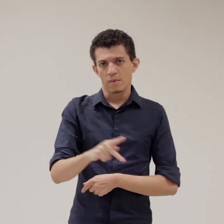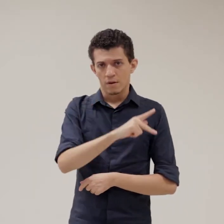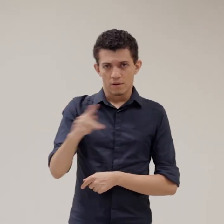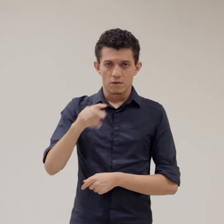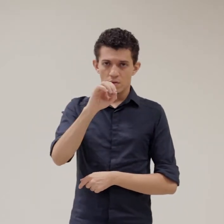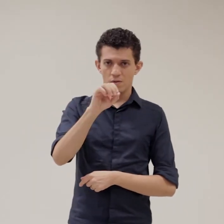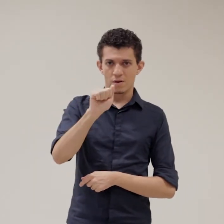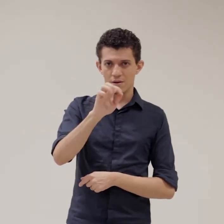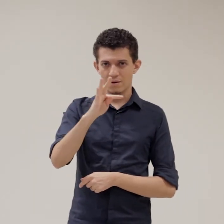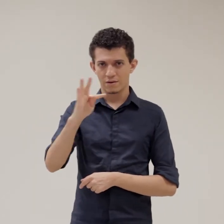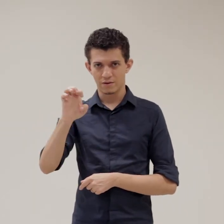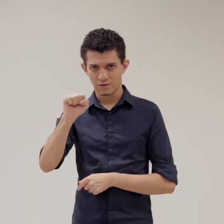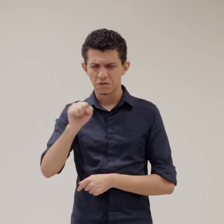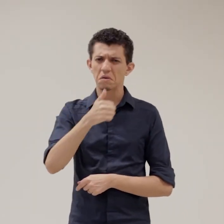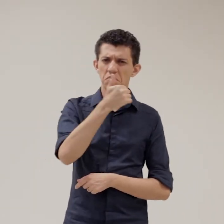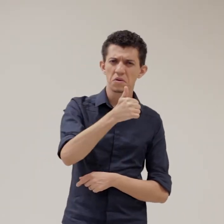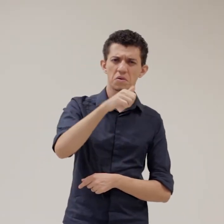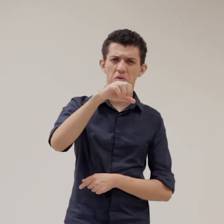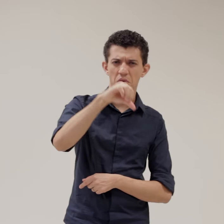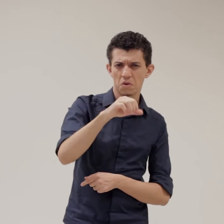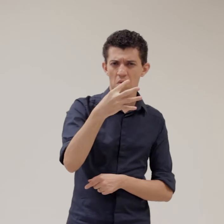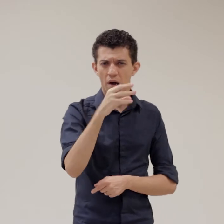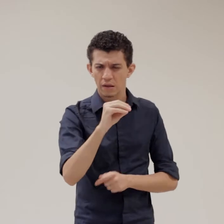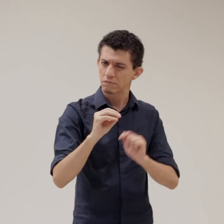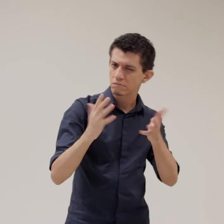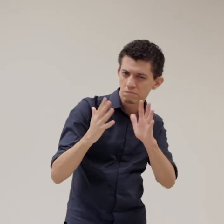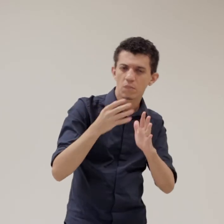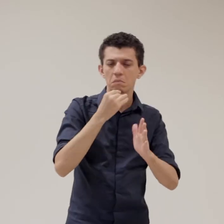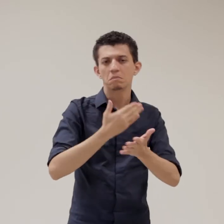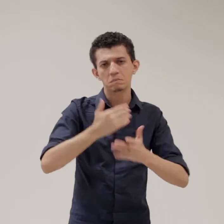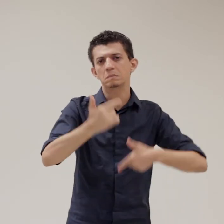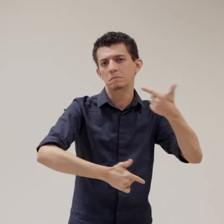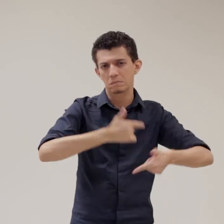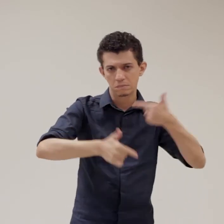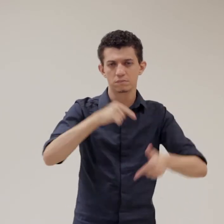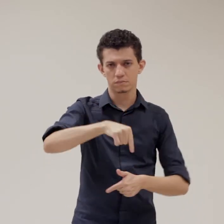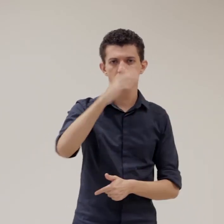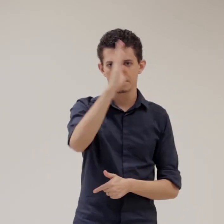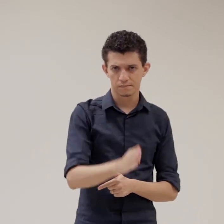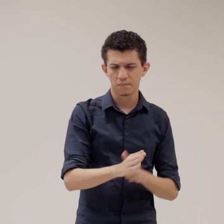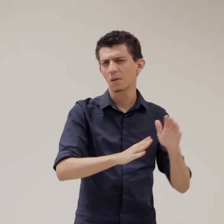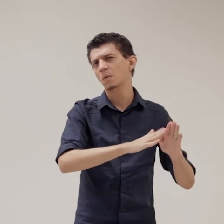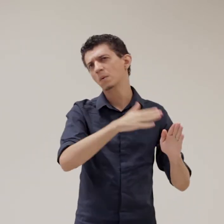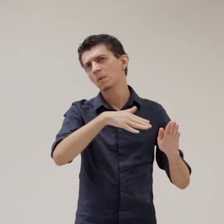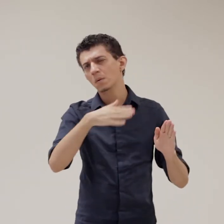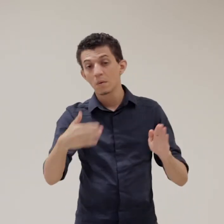anos depois, era ordenado ao sacerdócio o primeiro padre deficiente auditivo, Vicente Bournier. Os